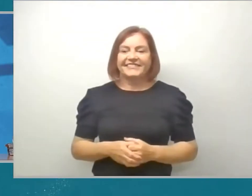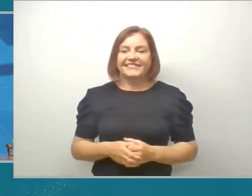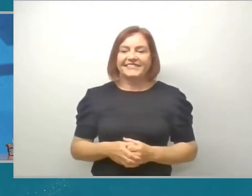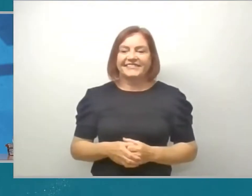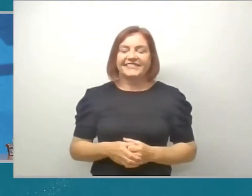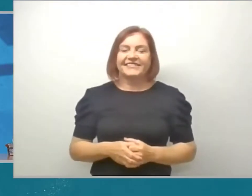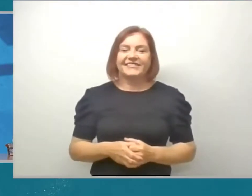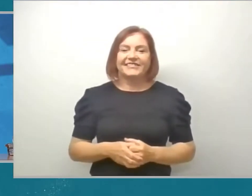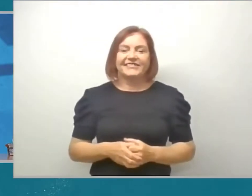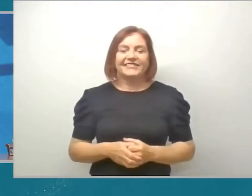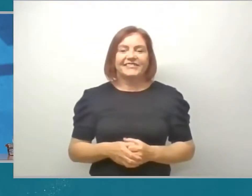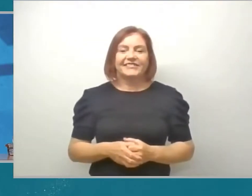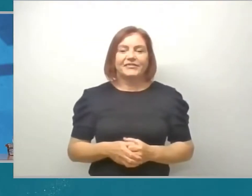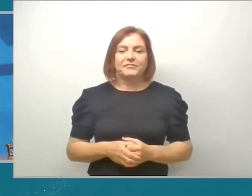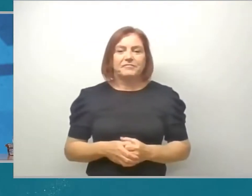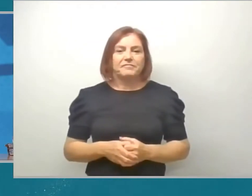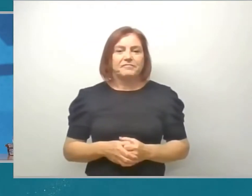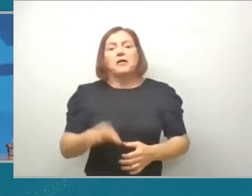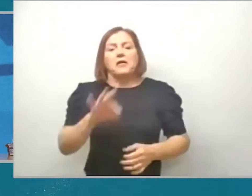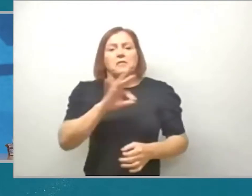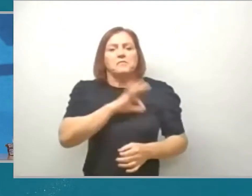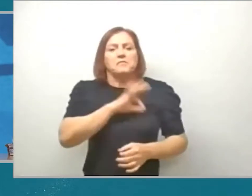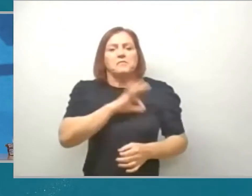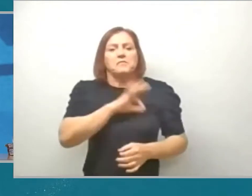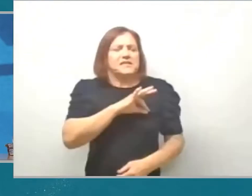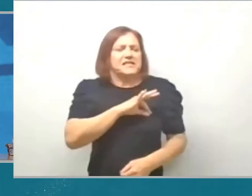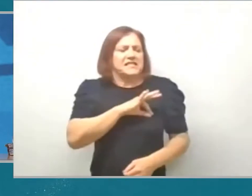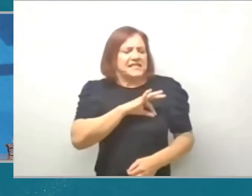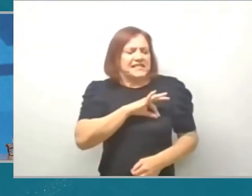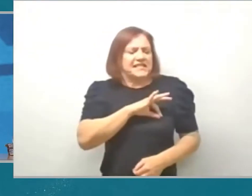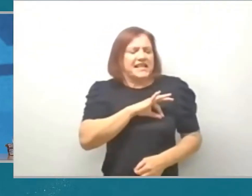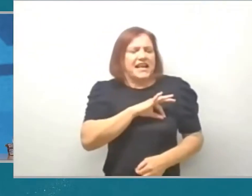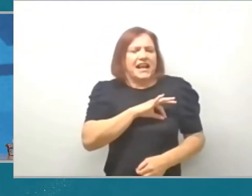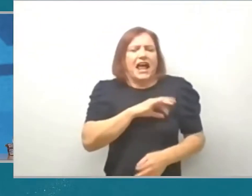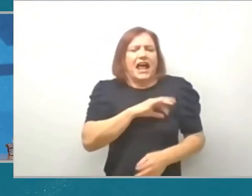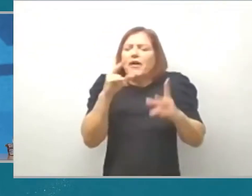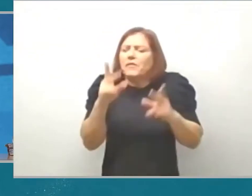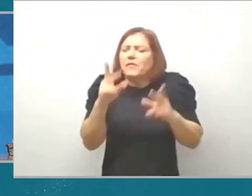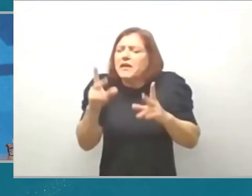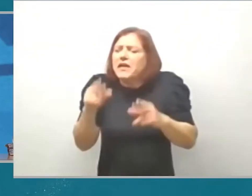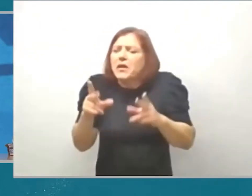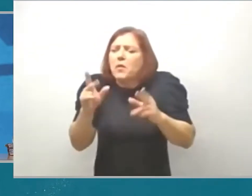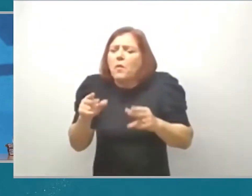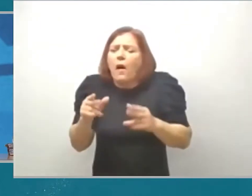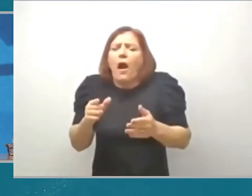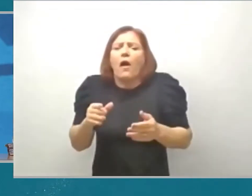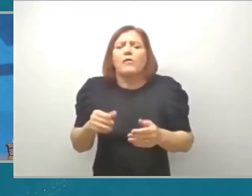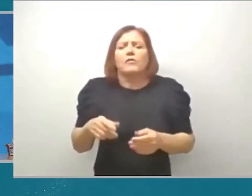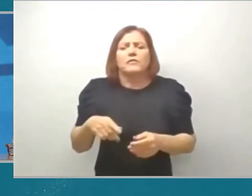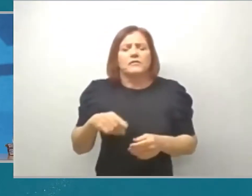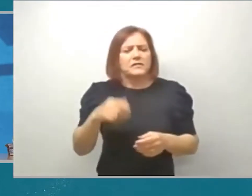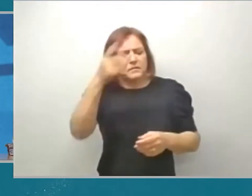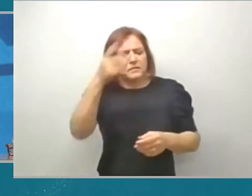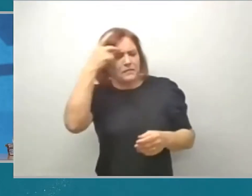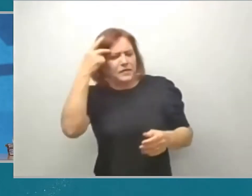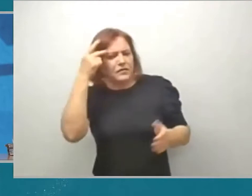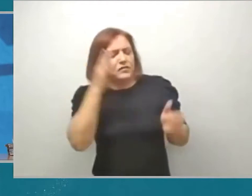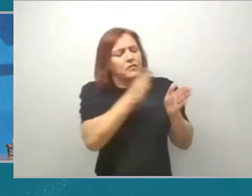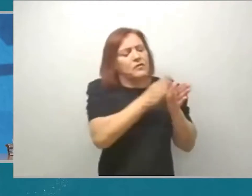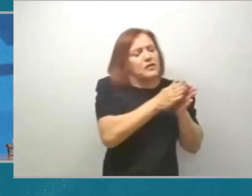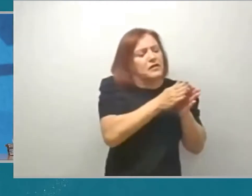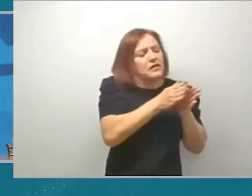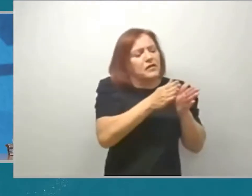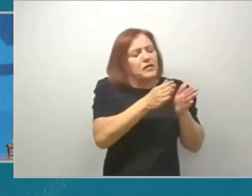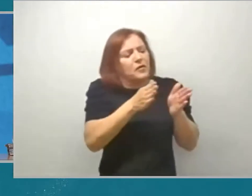salário que ele pagou para nós é o mesmo dos primeiros servos dele. Isso não é um privilégio,